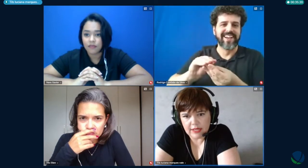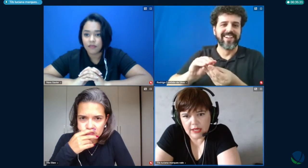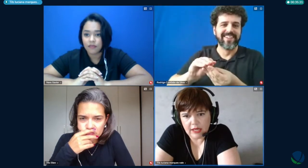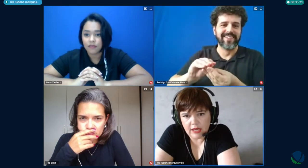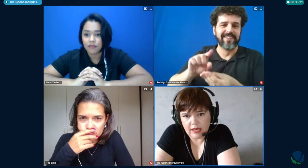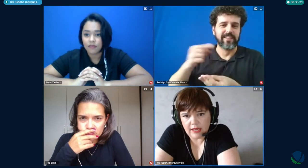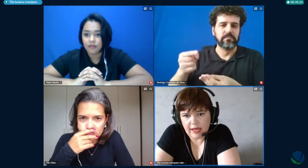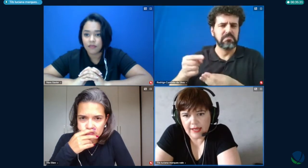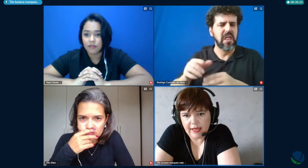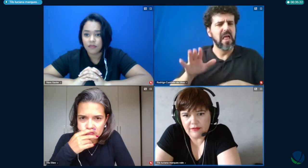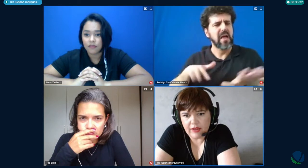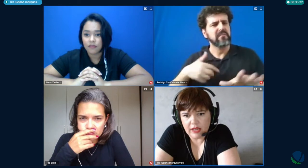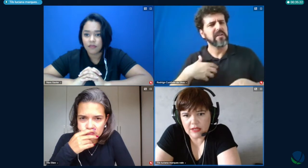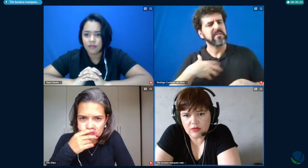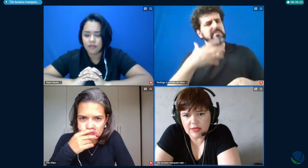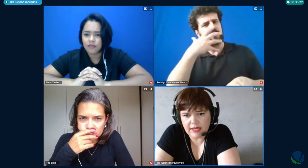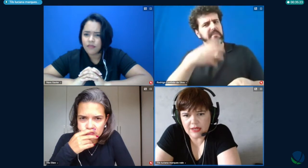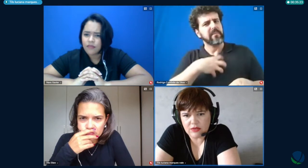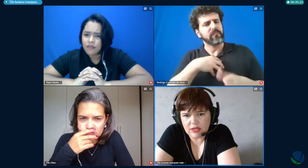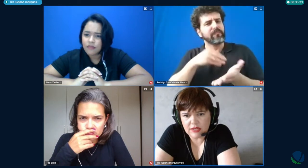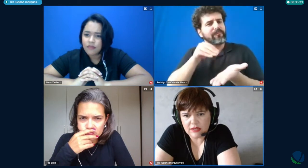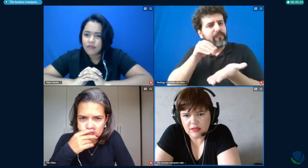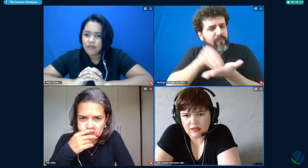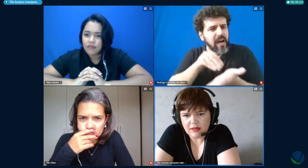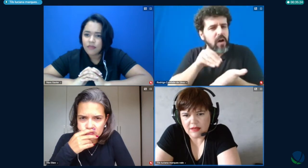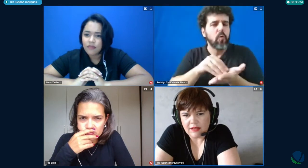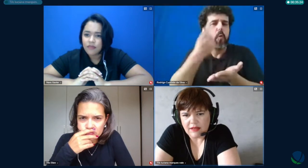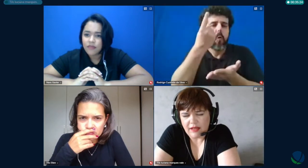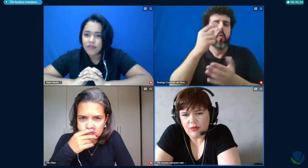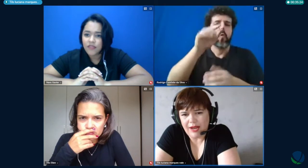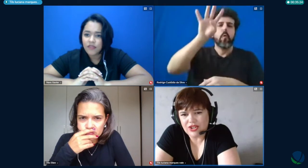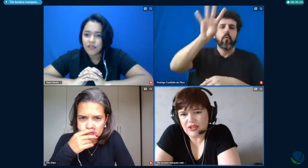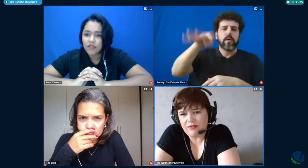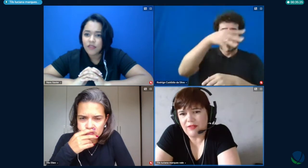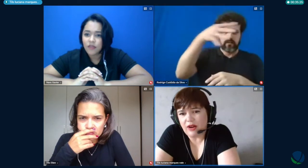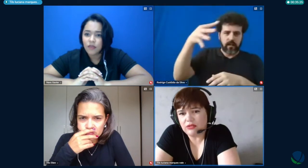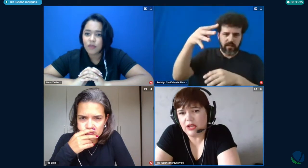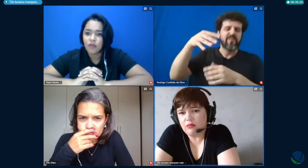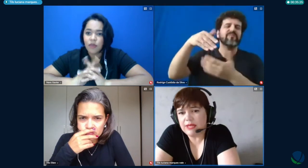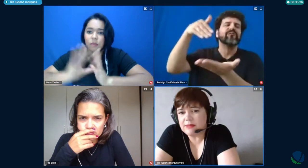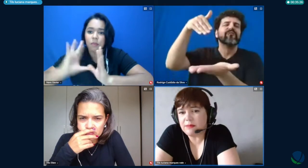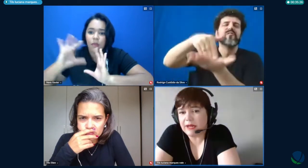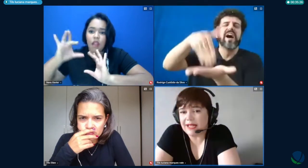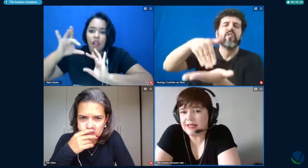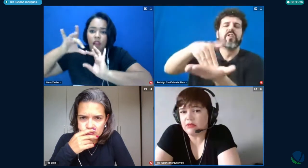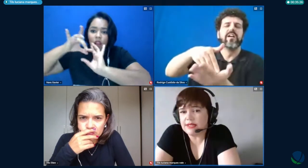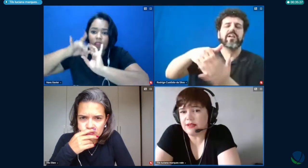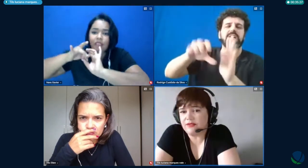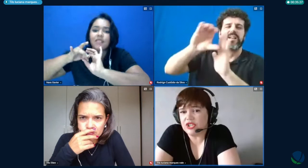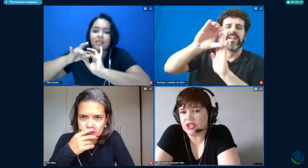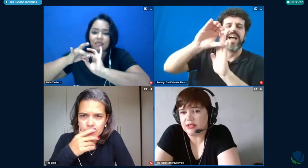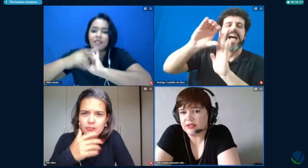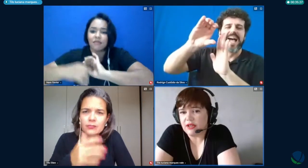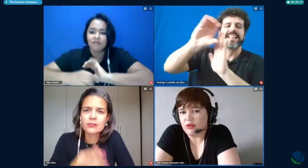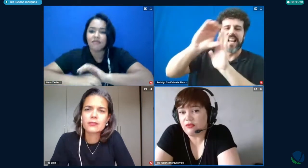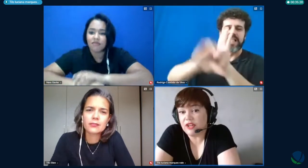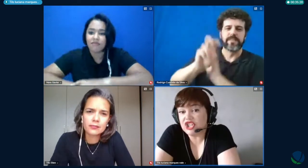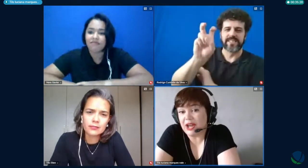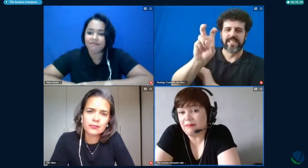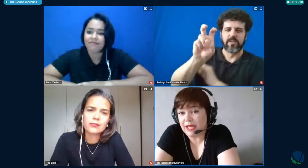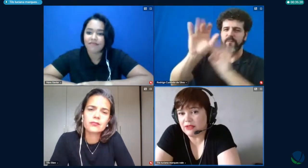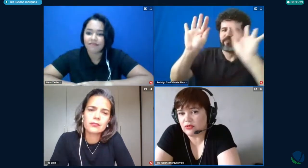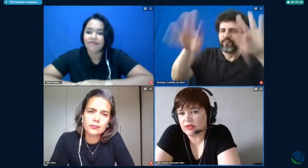aí você clica e aí vem as considerações. Eu acho que falta uma explicação dessa ficha,